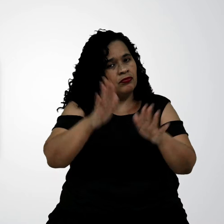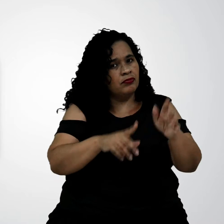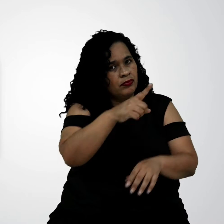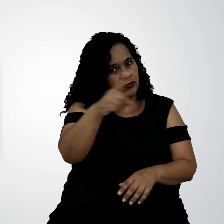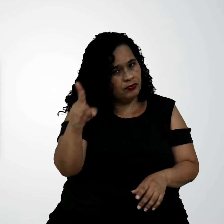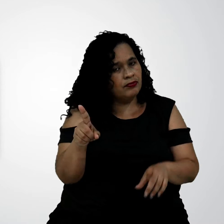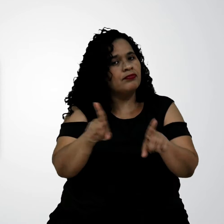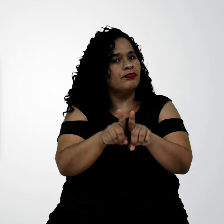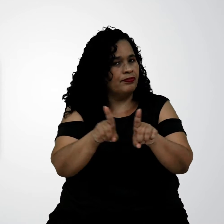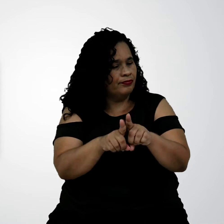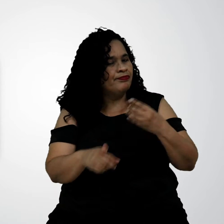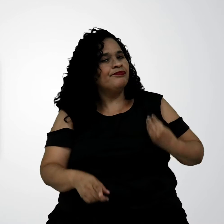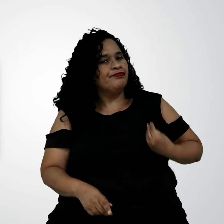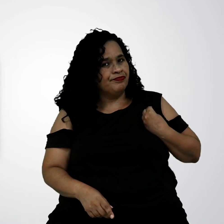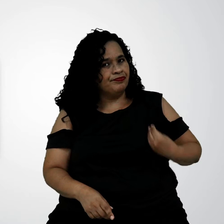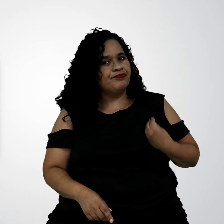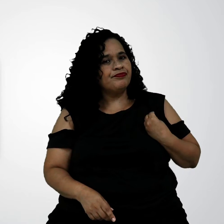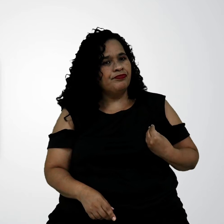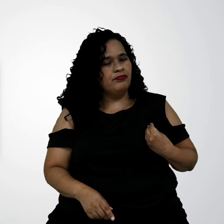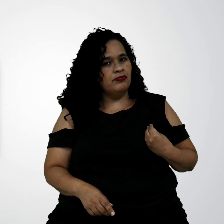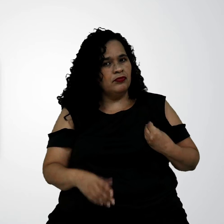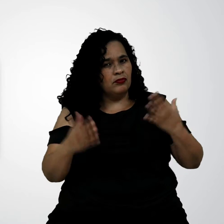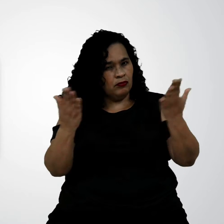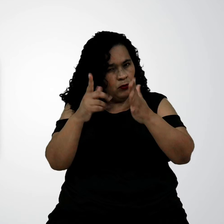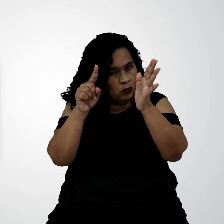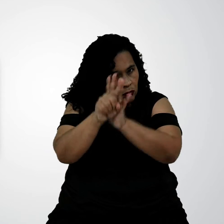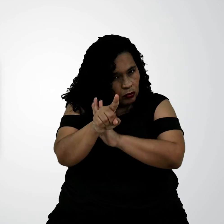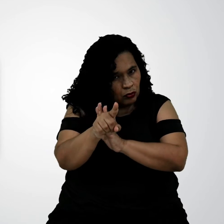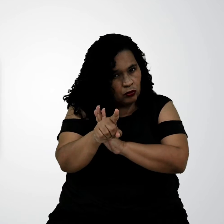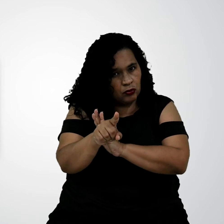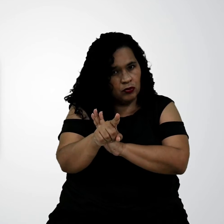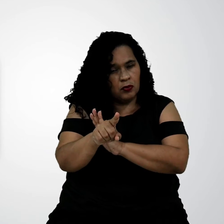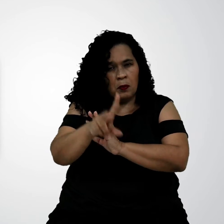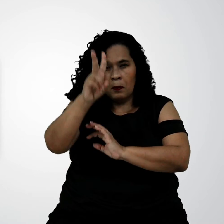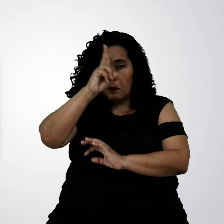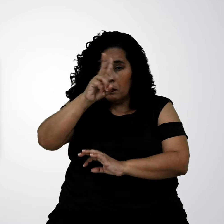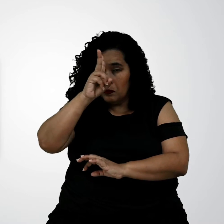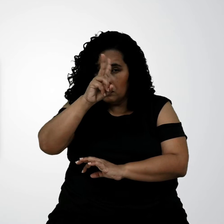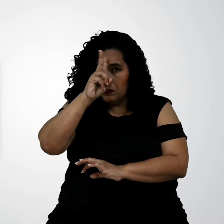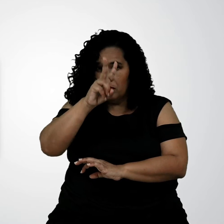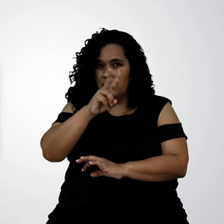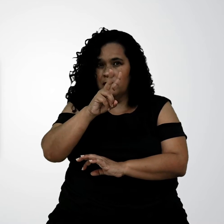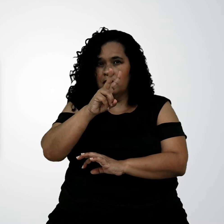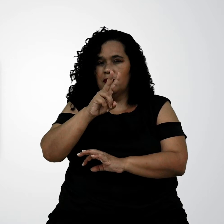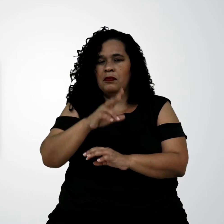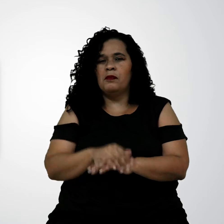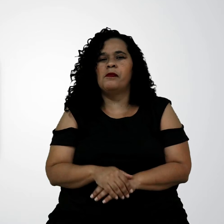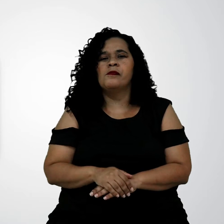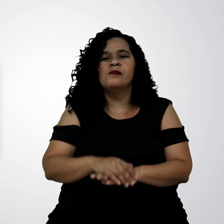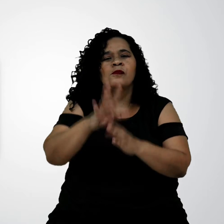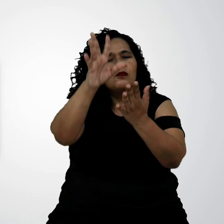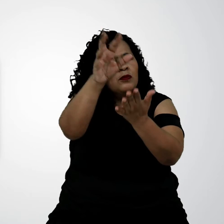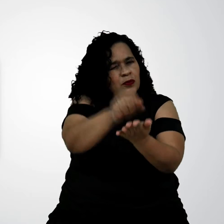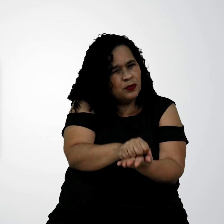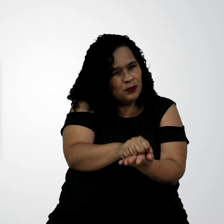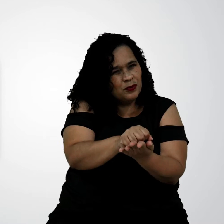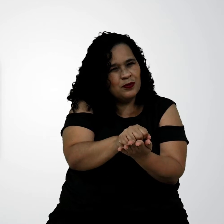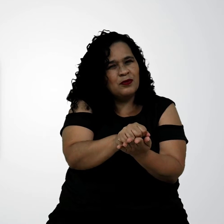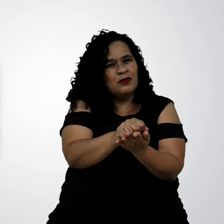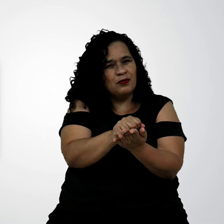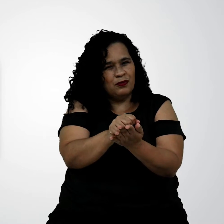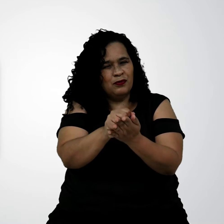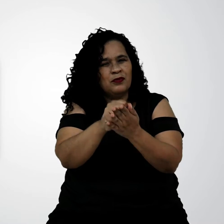quer saber como termina essa história? Não se esquece, escreve aqui no canal, ajuda a gente. Se esse